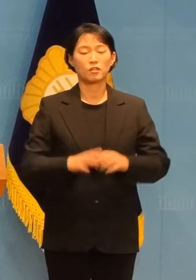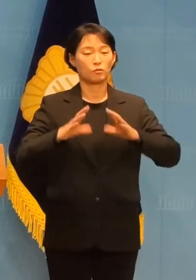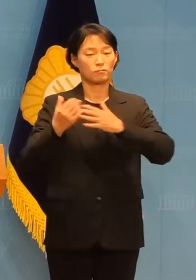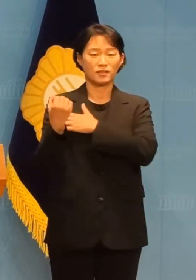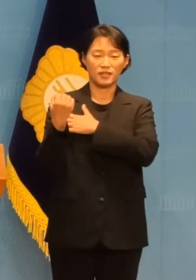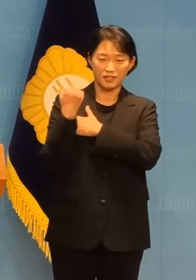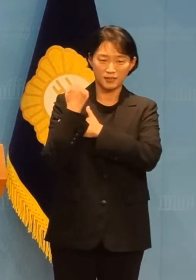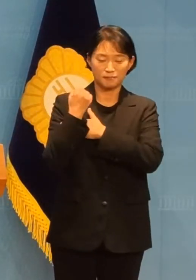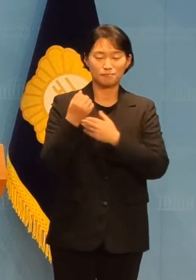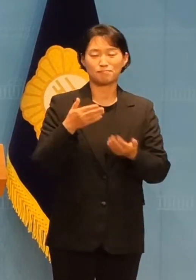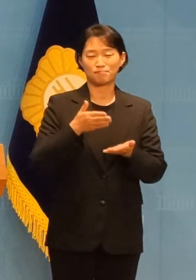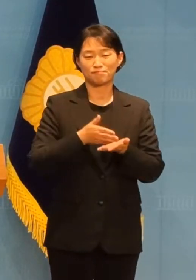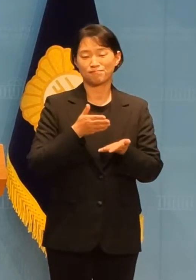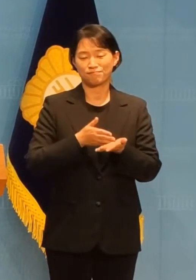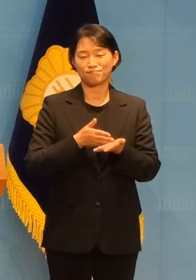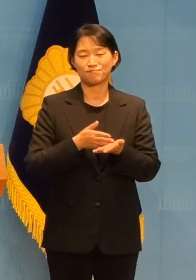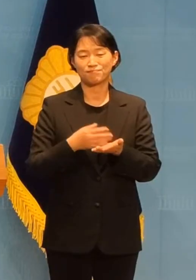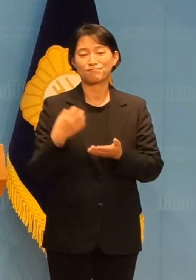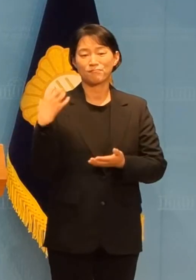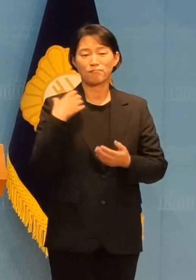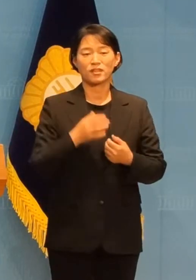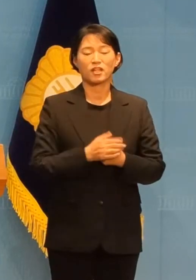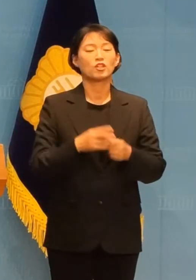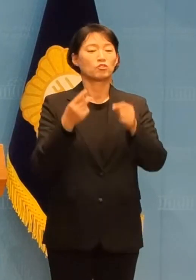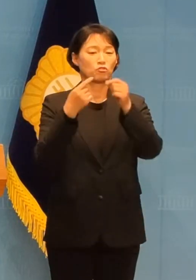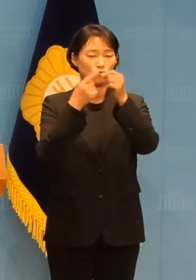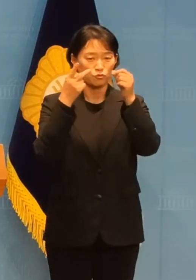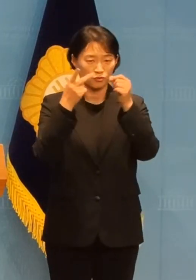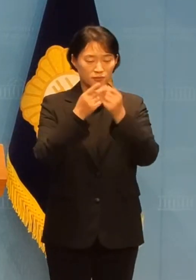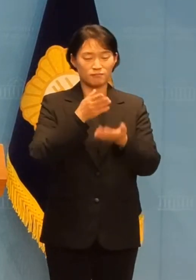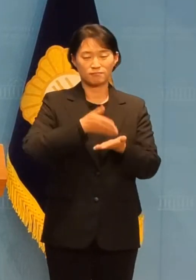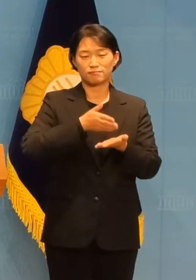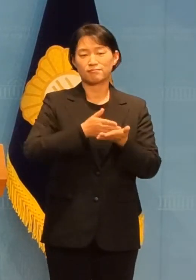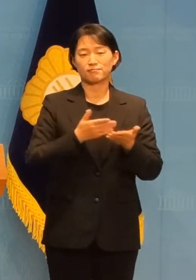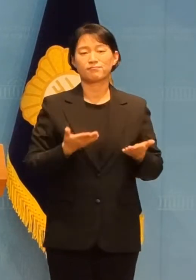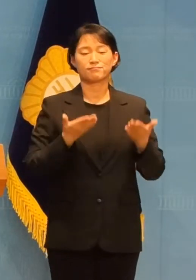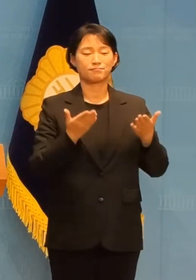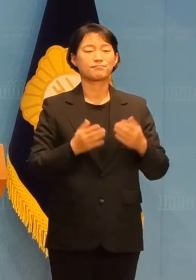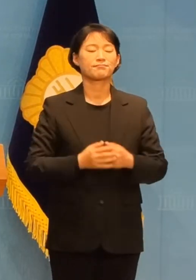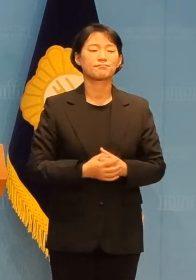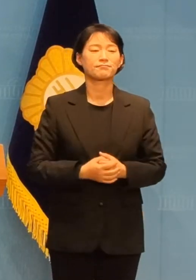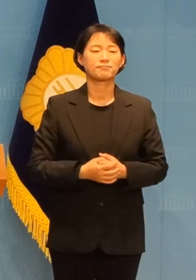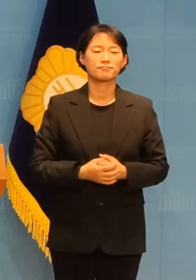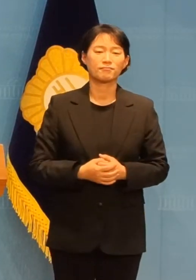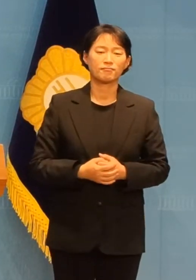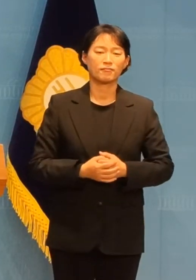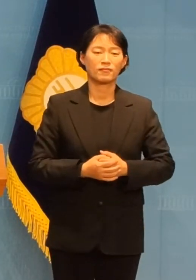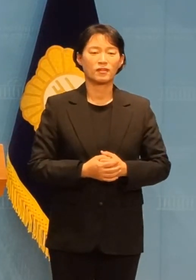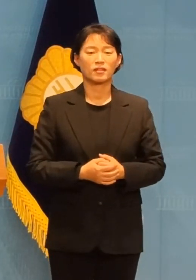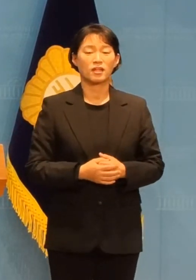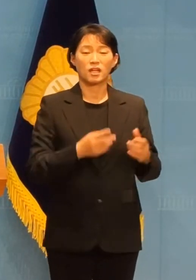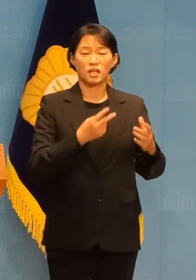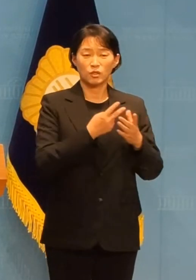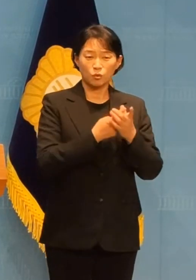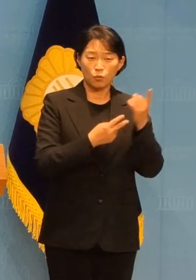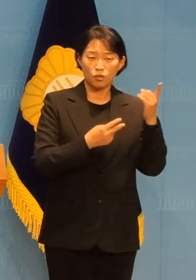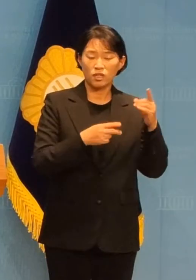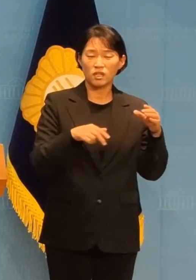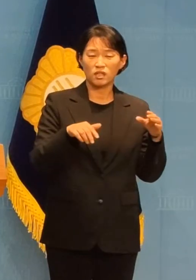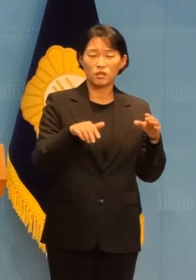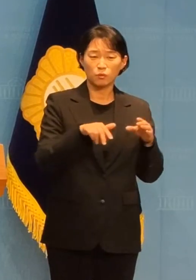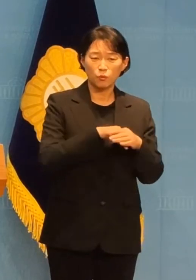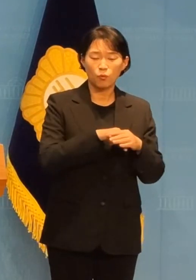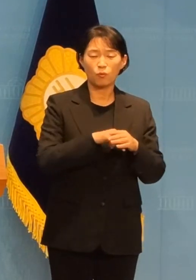국민의힘 수석대변인 박성훈입니다. 총 2건의 논평을 온마이크하겠습니다. 통일교 게이트